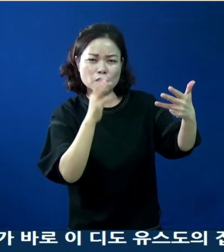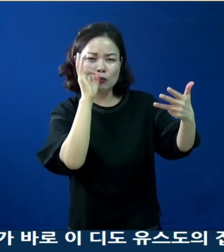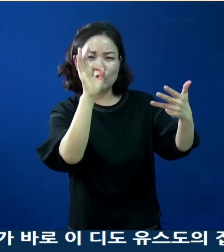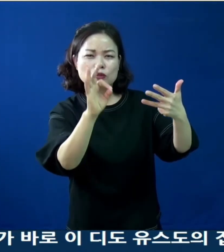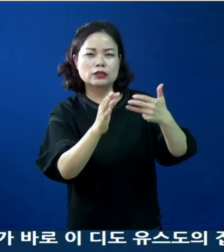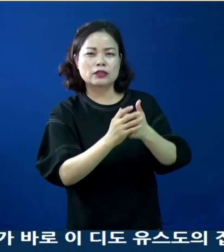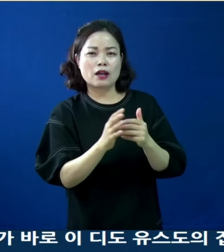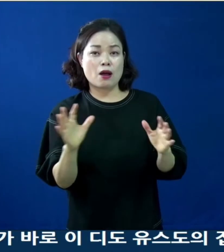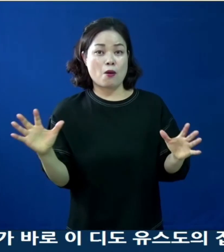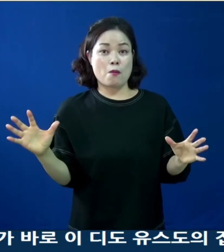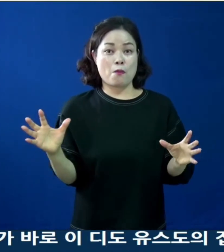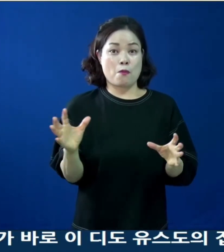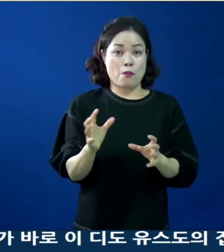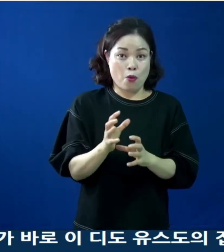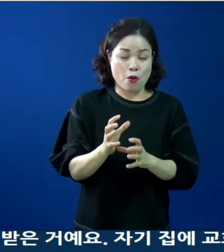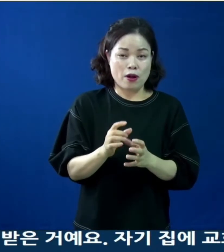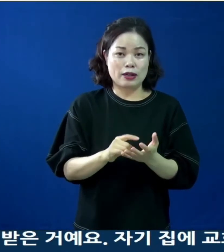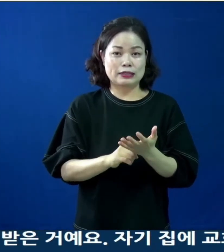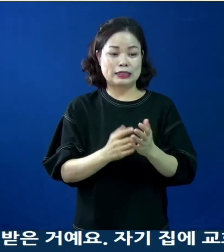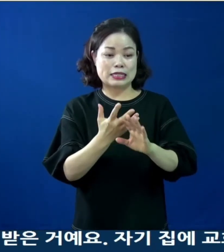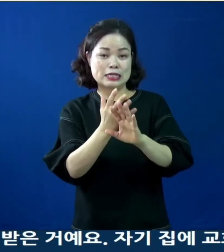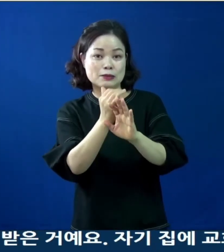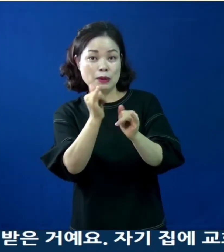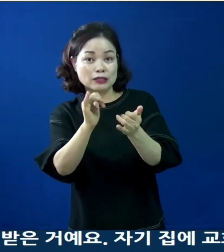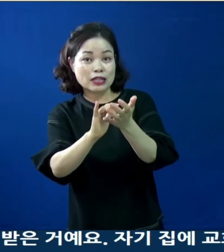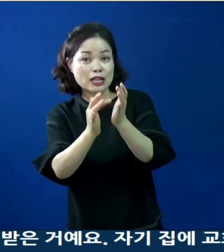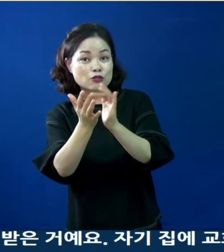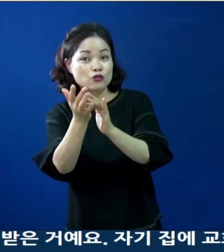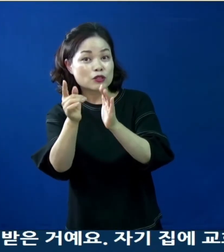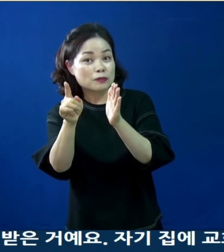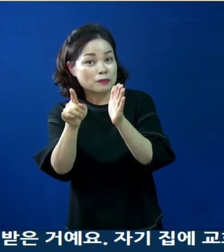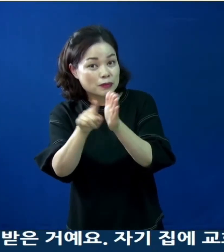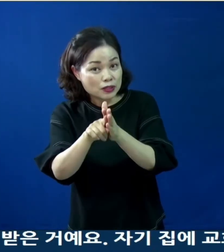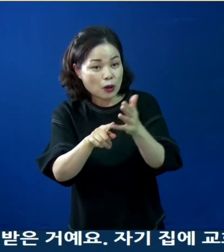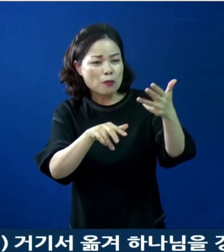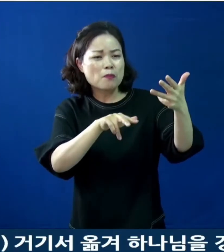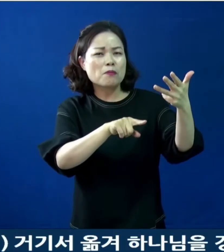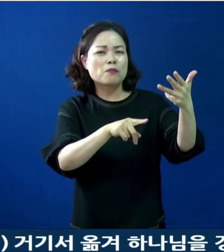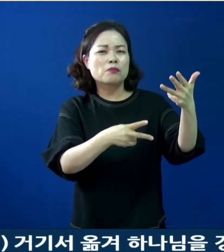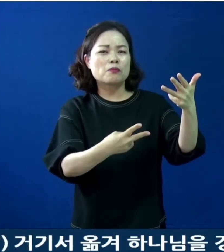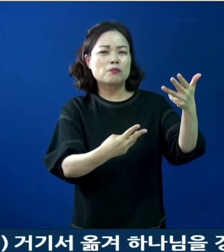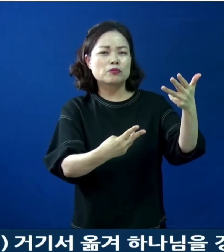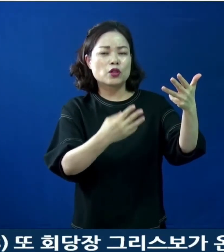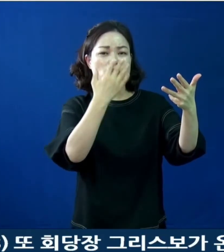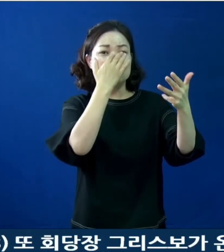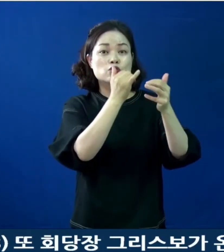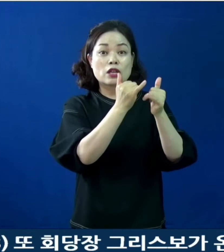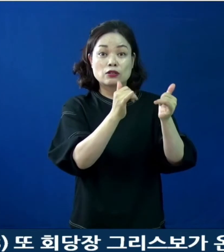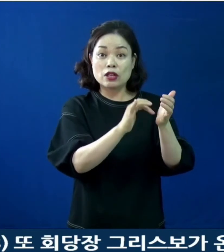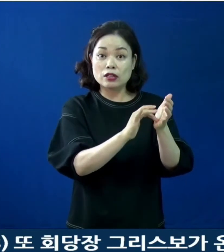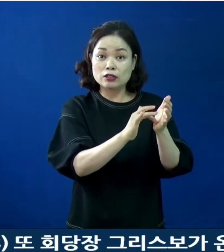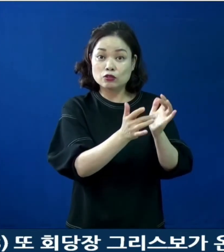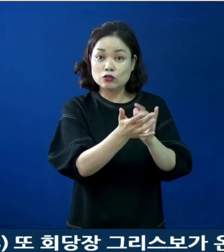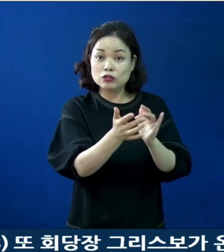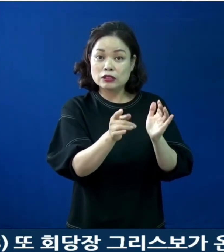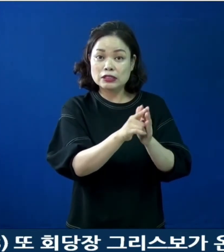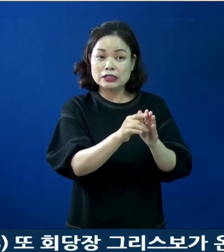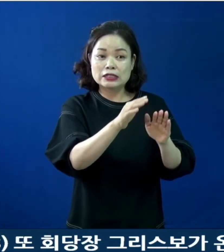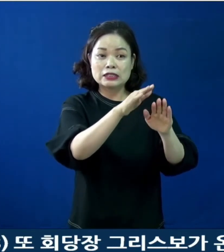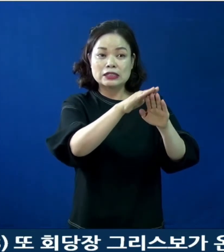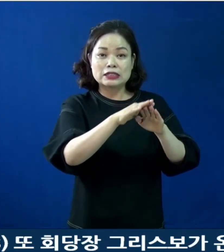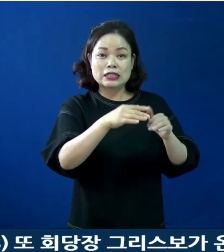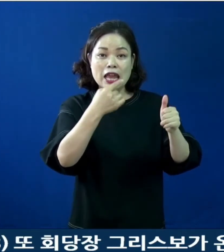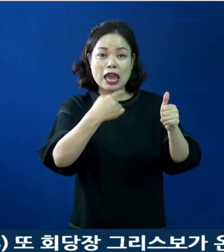이게 이제 종합적으로 나타납니다. 이방인도 예수를 믿었고 8절에 보니까 유대인도 또 예수를 믿습니다.